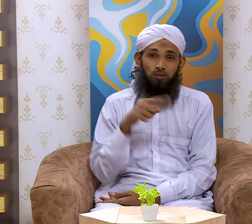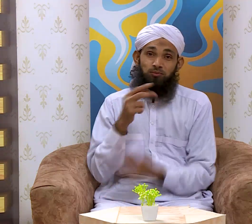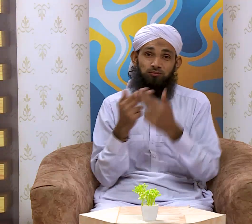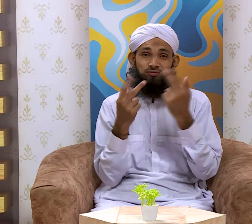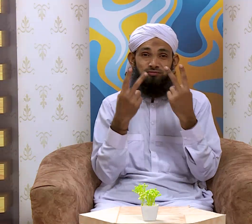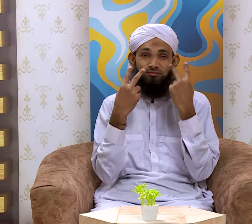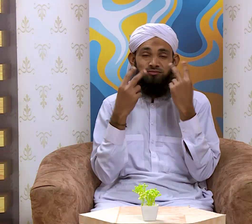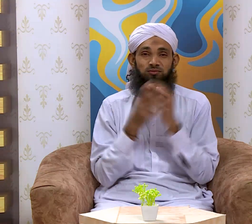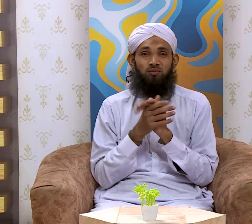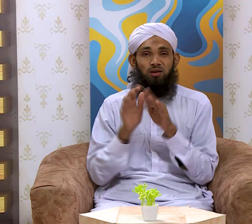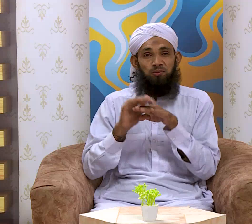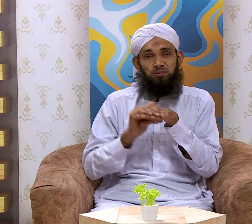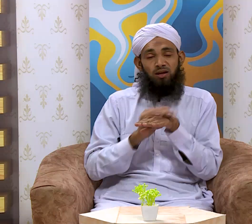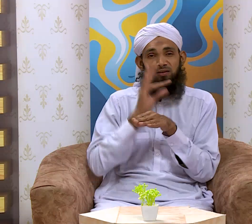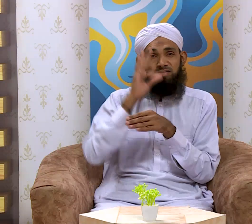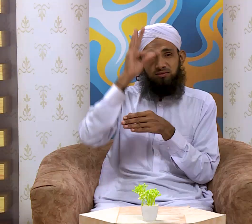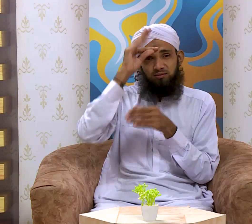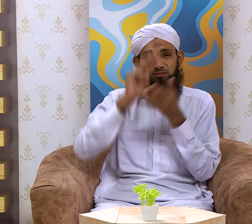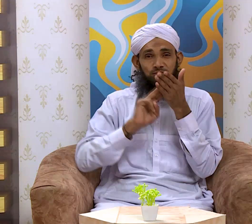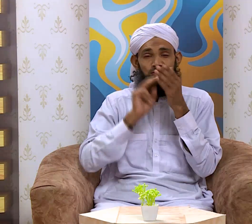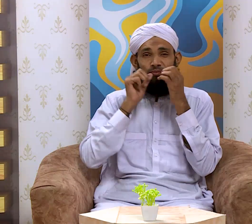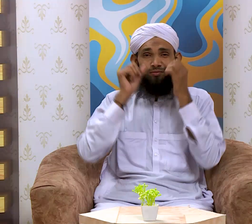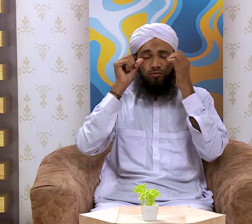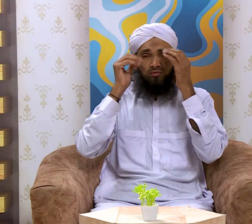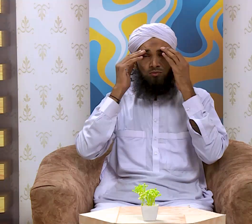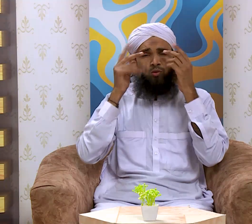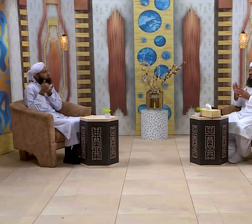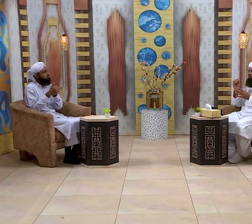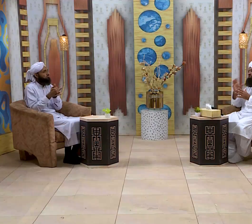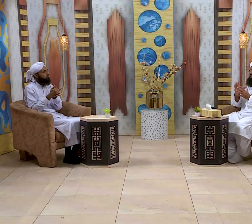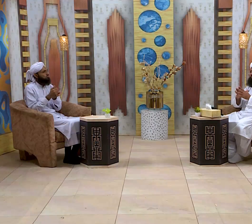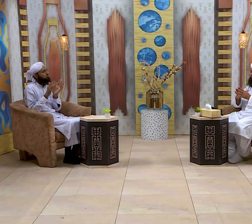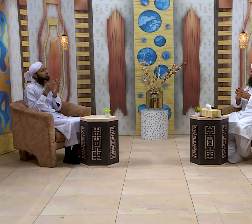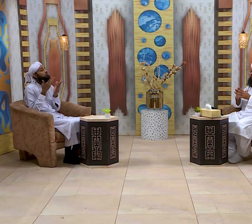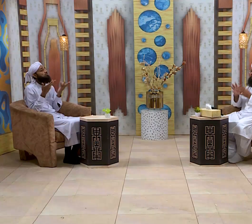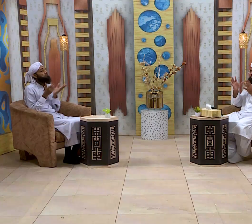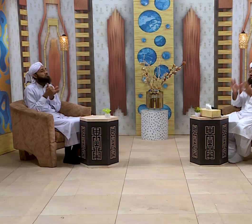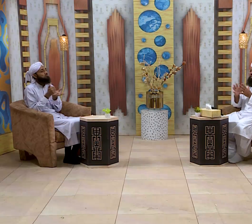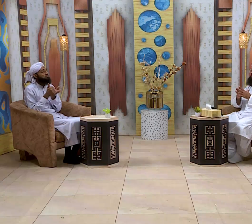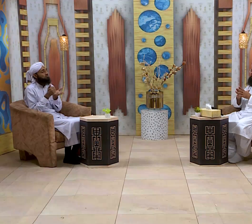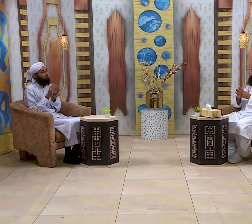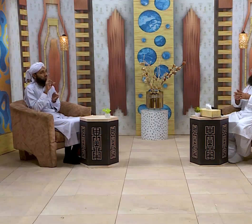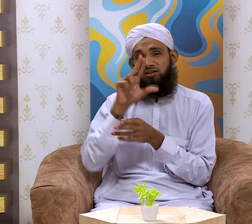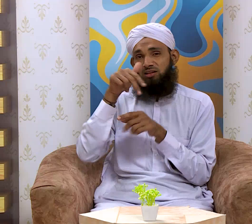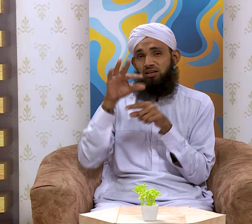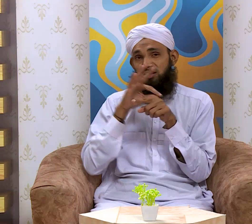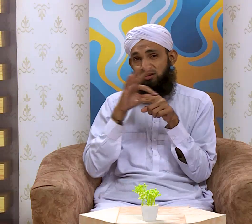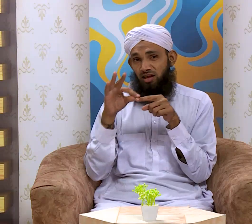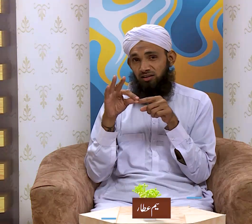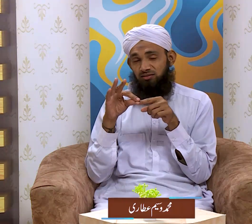نے اپنے حبیب علیہ السلام کو کیا کچھ عطا فرمایا معراج کی رات۔ غیب کے علوم